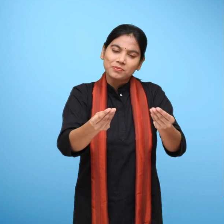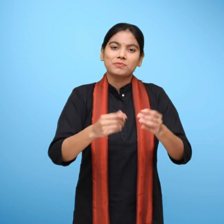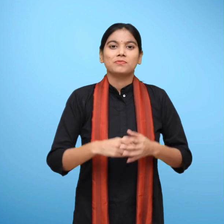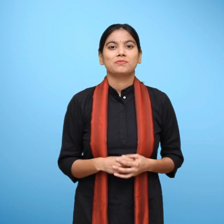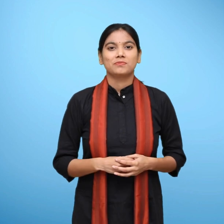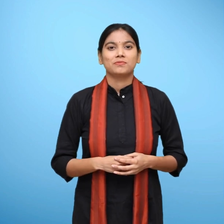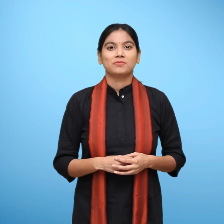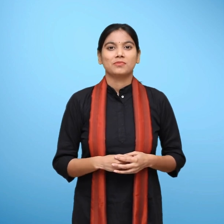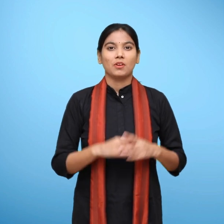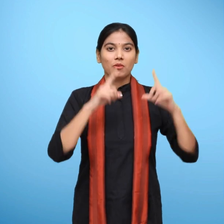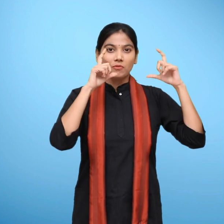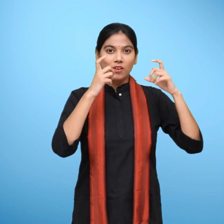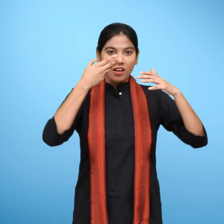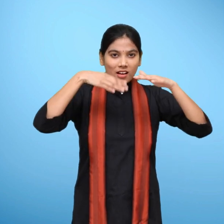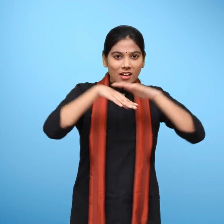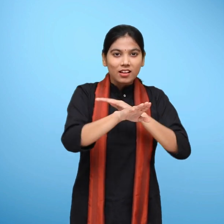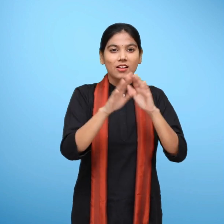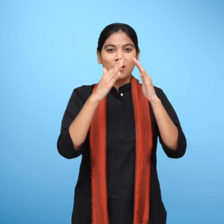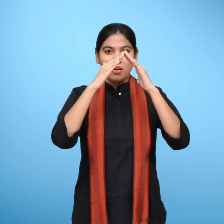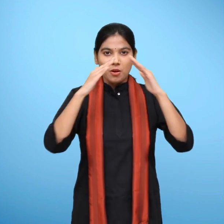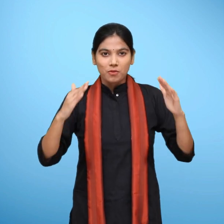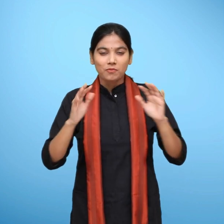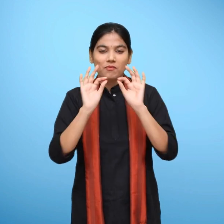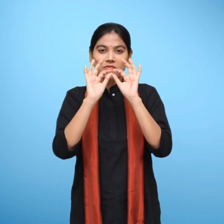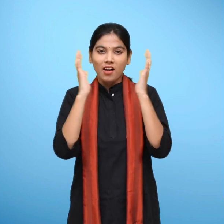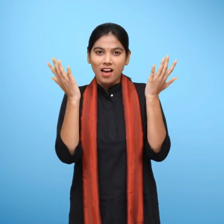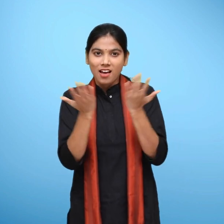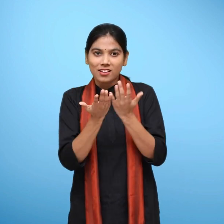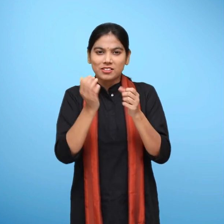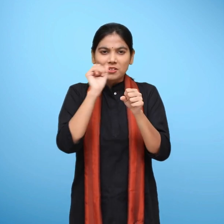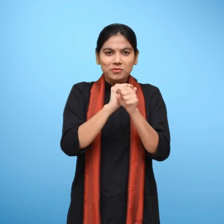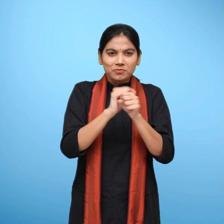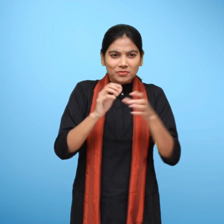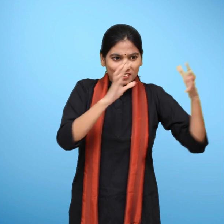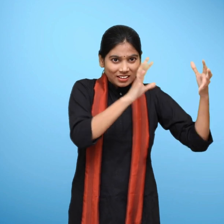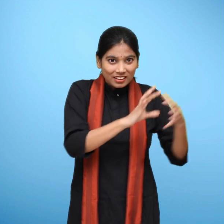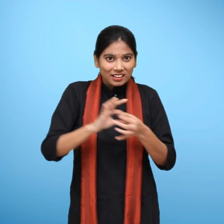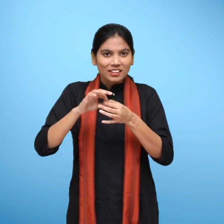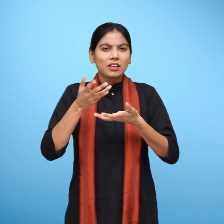दें पोस्टर में दिखाए गए घर परिवार एवं कार्य के विषय में बातचीत